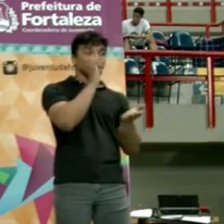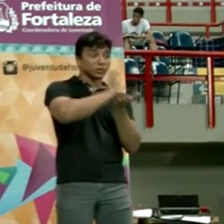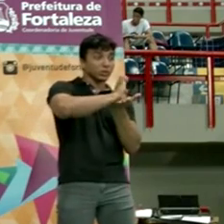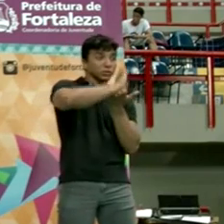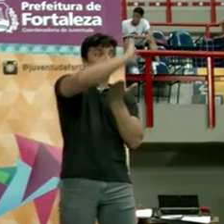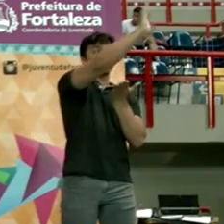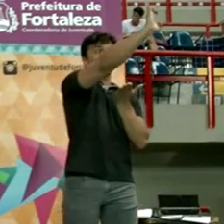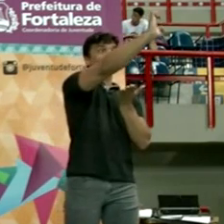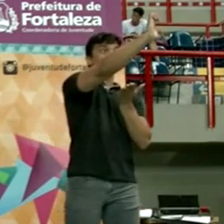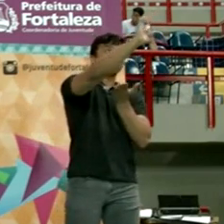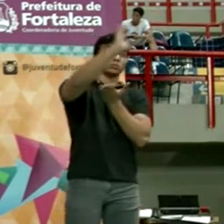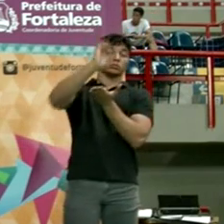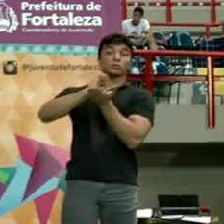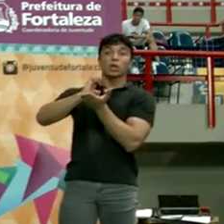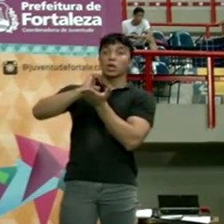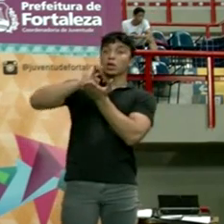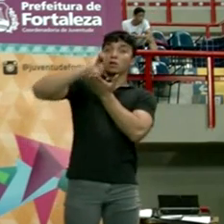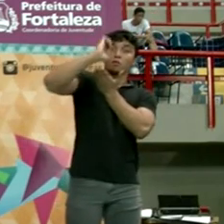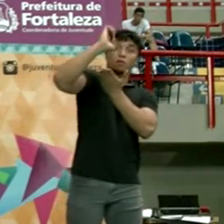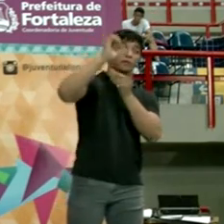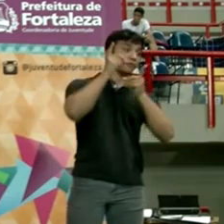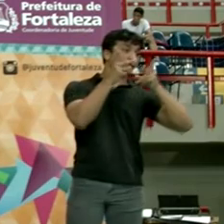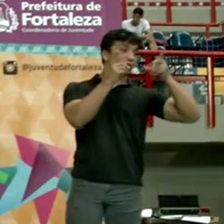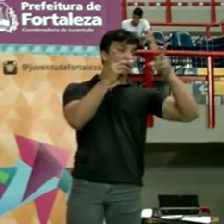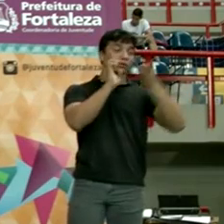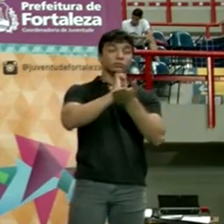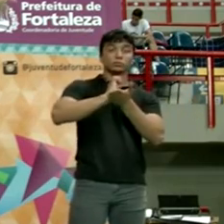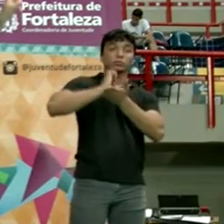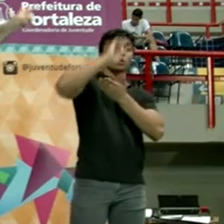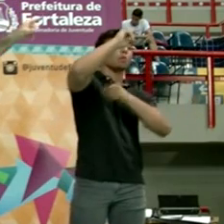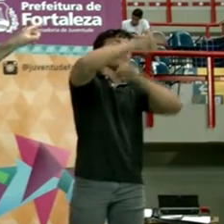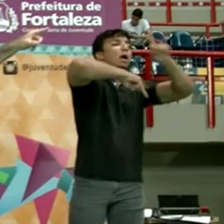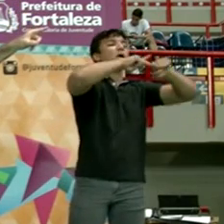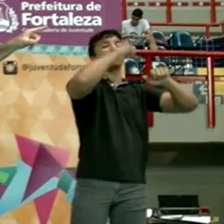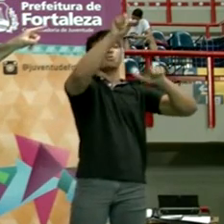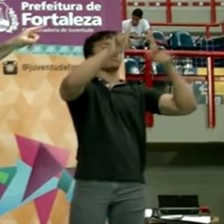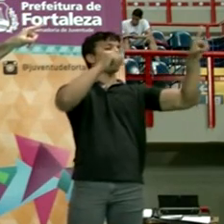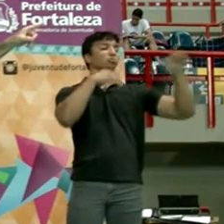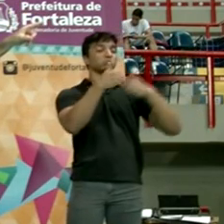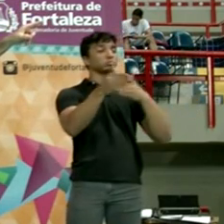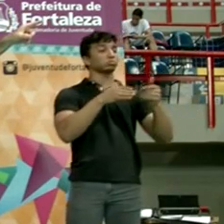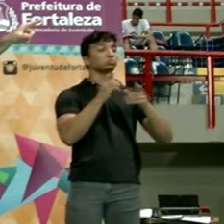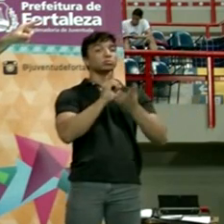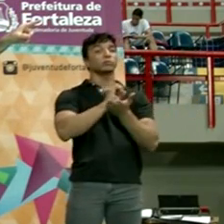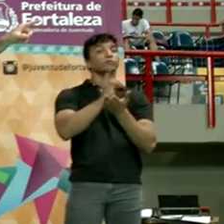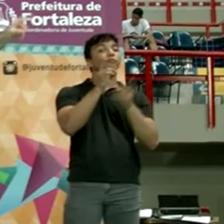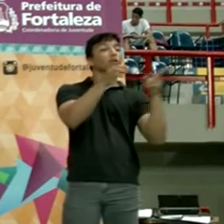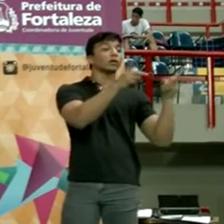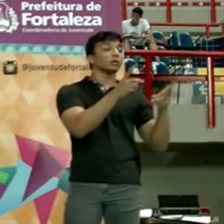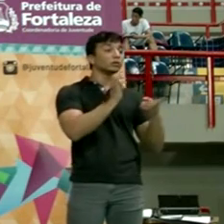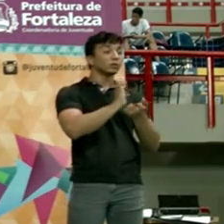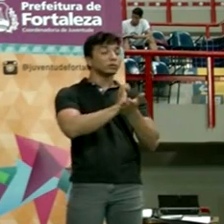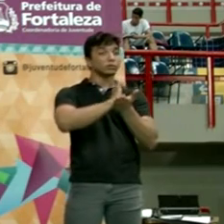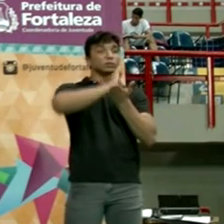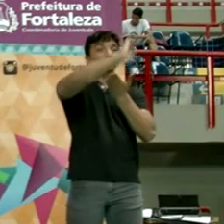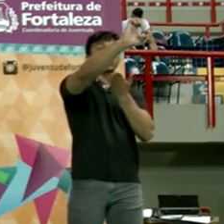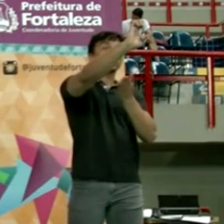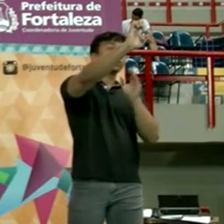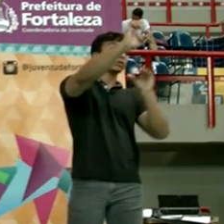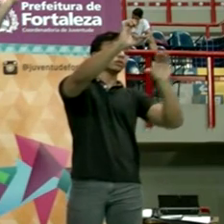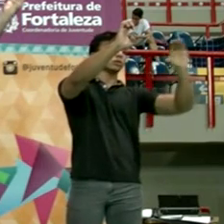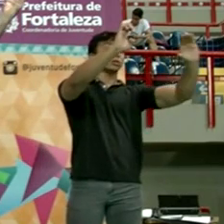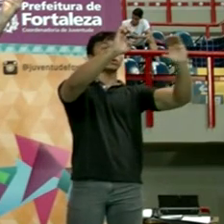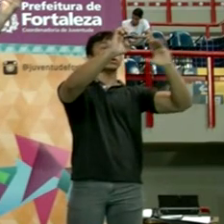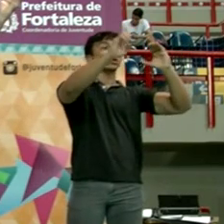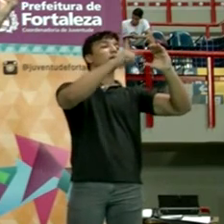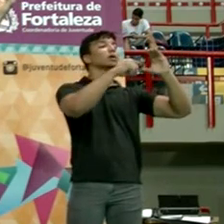exporta, quando o Brasil vende para outros países, o Brasil recebe